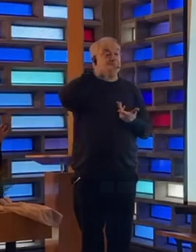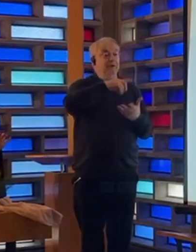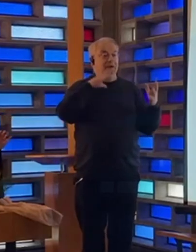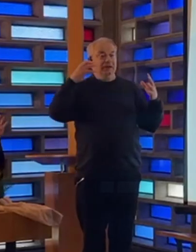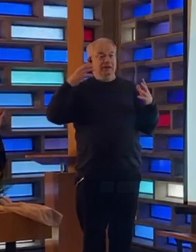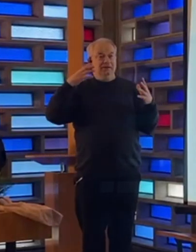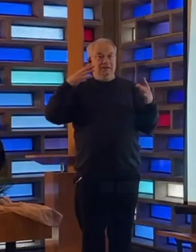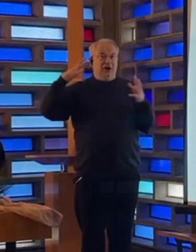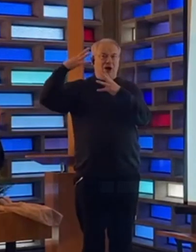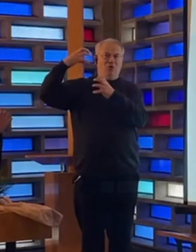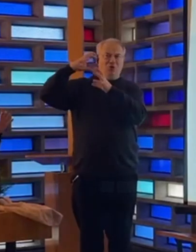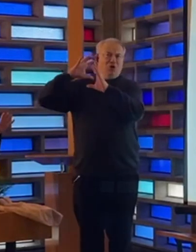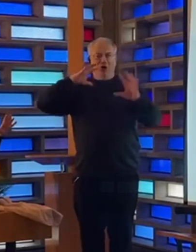lumière, les ténèbres.